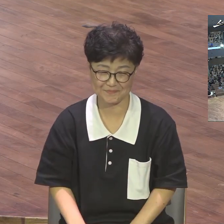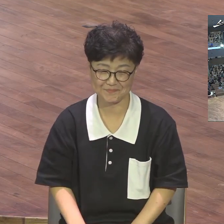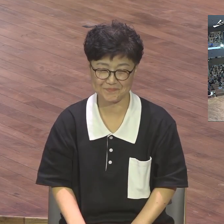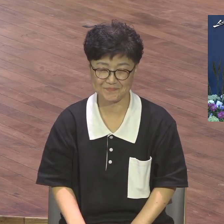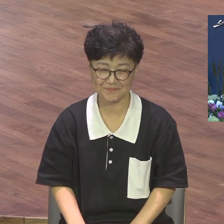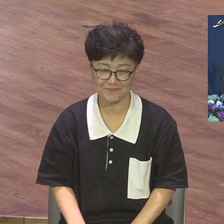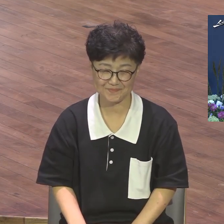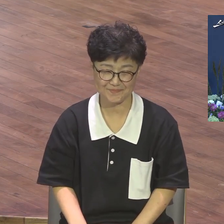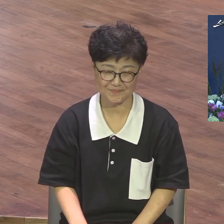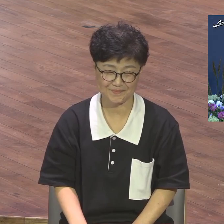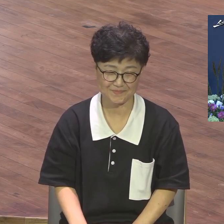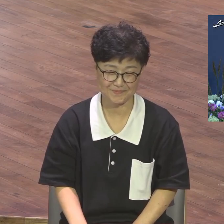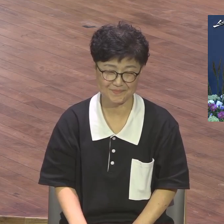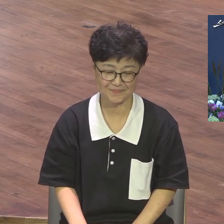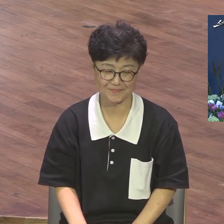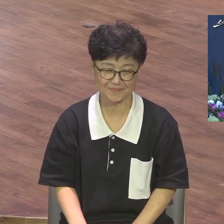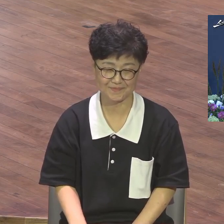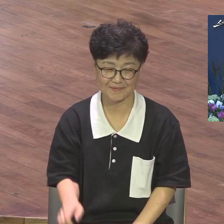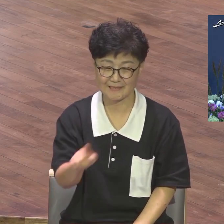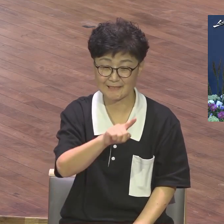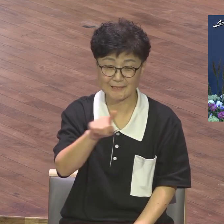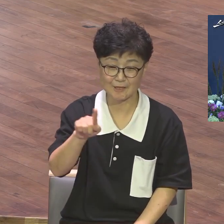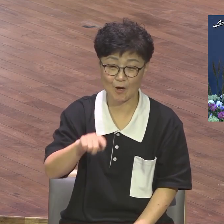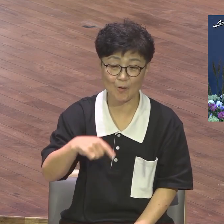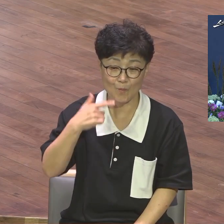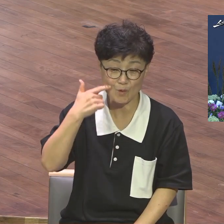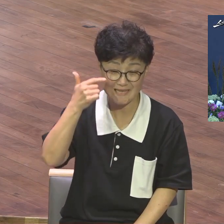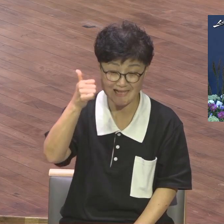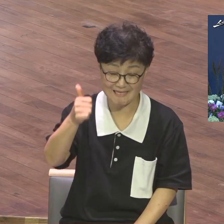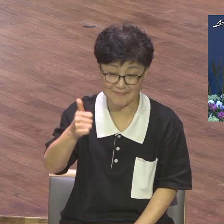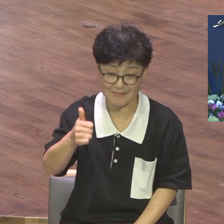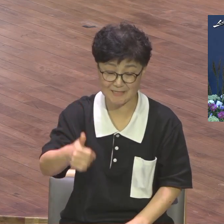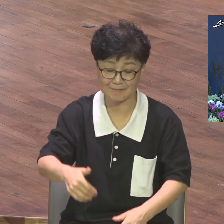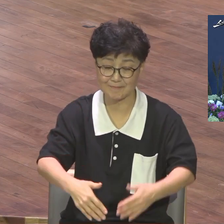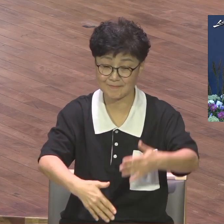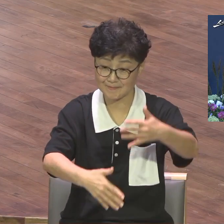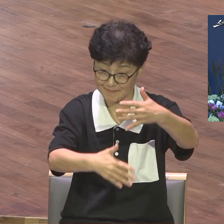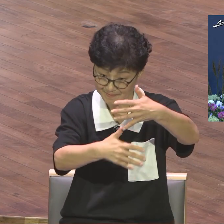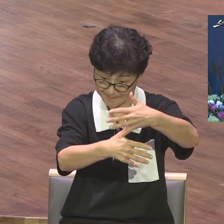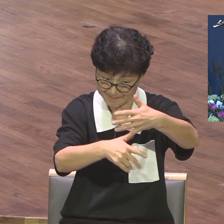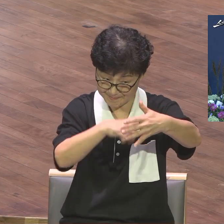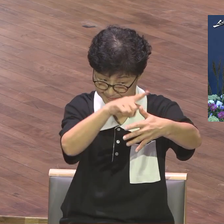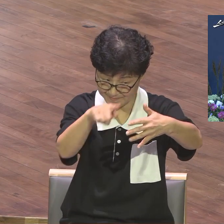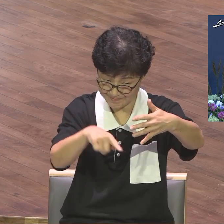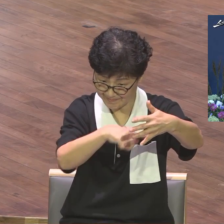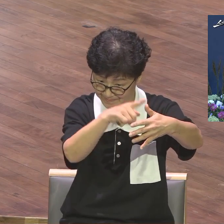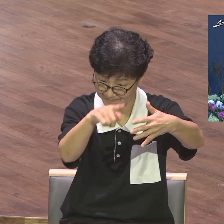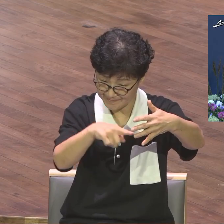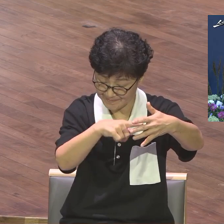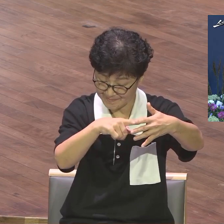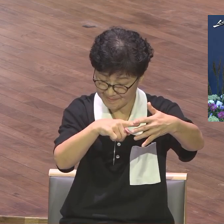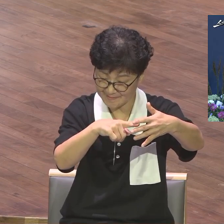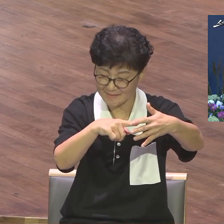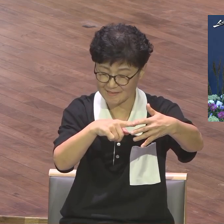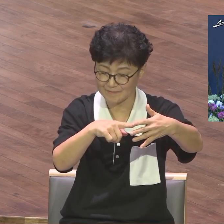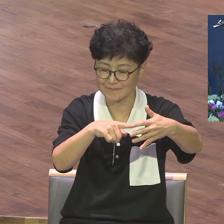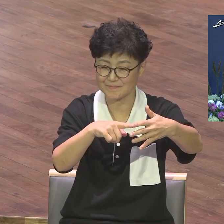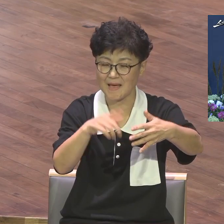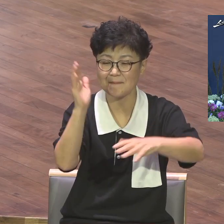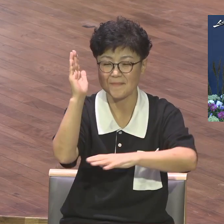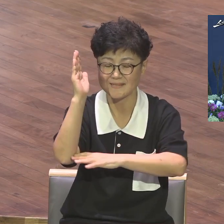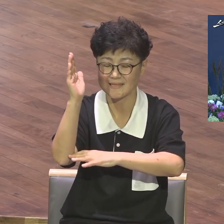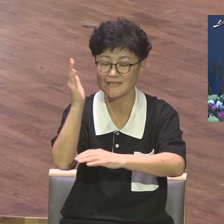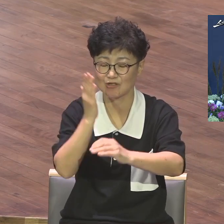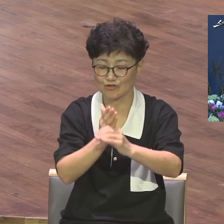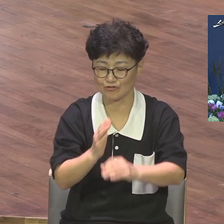아멘. 담임 목사님께서는 현재 북미주 산업인대회에 참석하시고 토요 핵심에 이제 참석하실 예정이십니다.